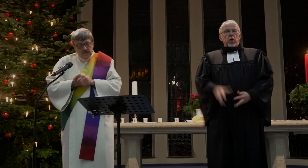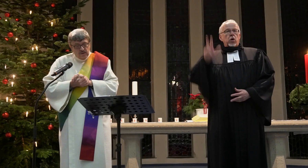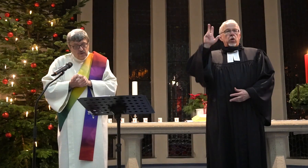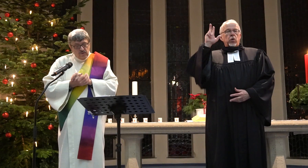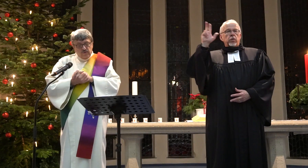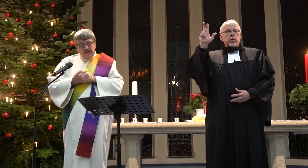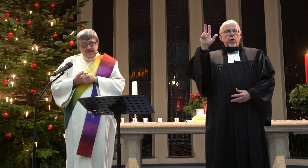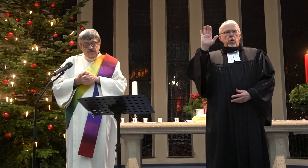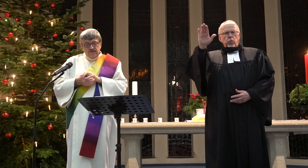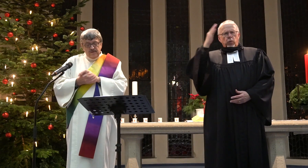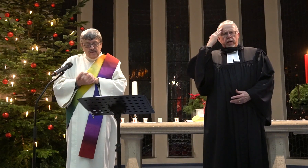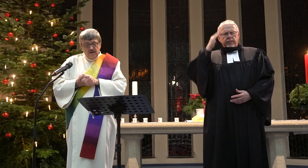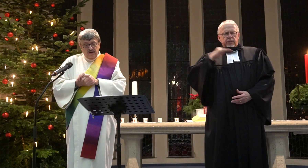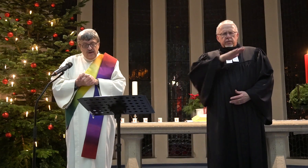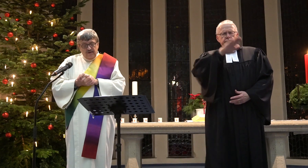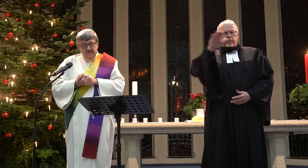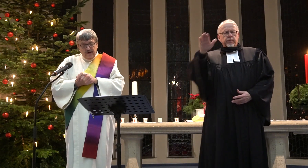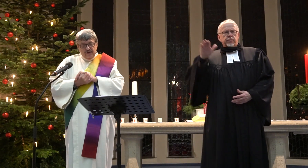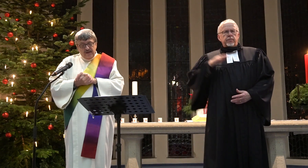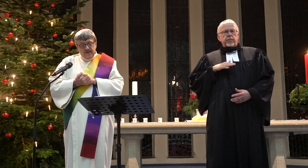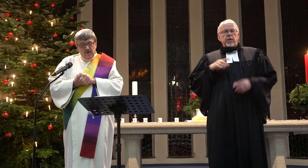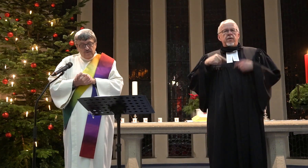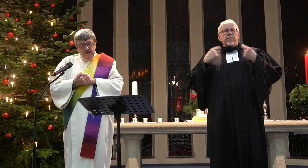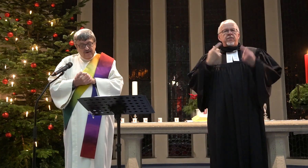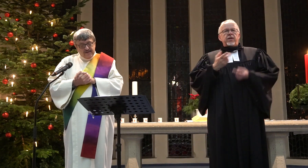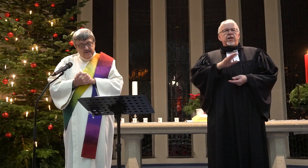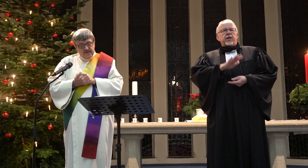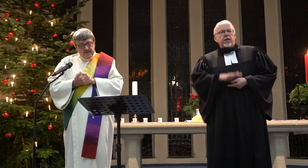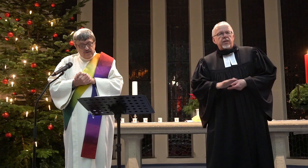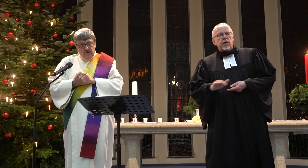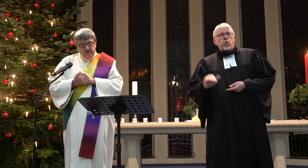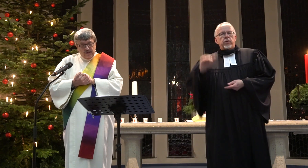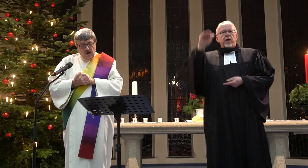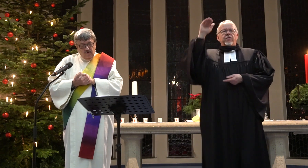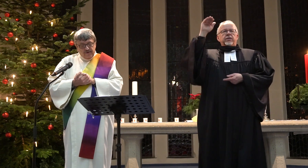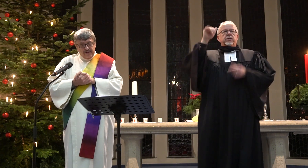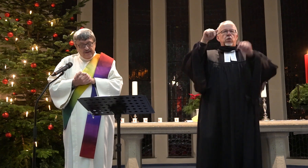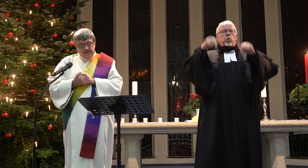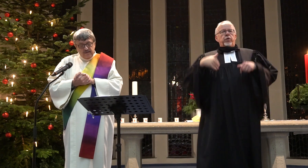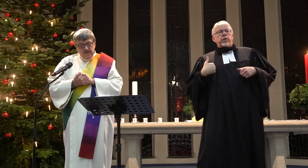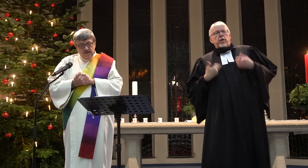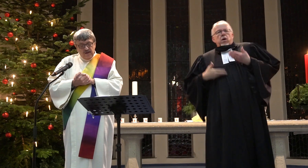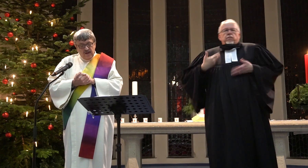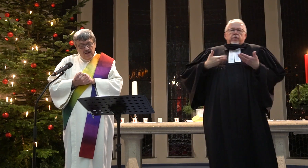Gott, du kennst uns. Wir Kinder und Erwachsene sind heute aufgeregt.